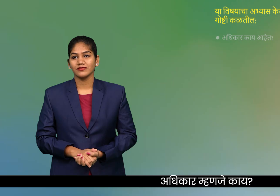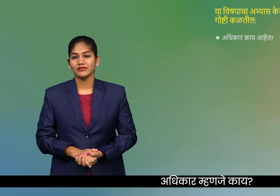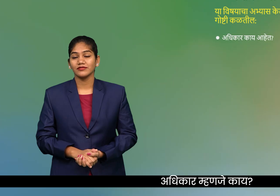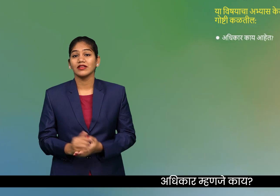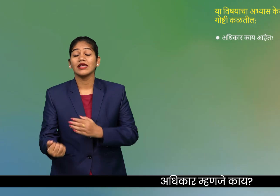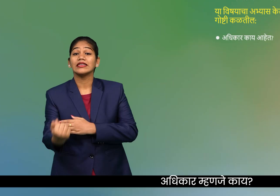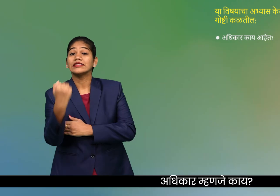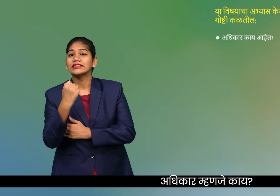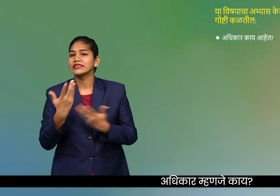अधिकार म्हणजे काय?